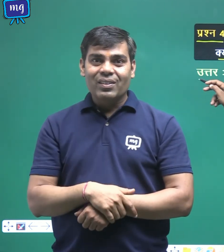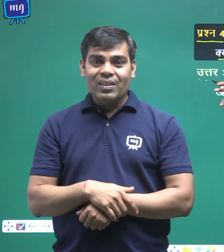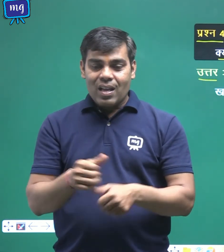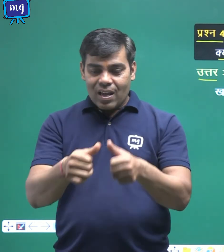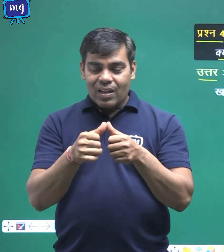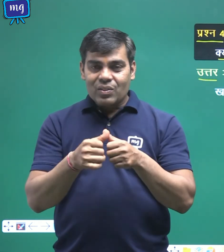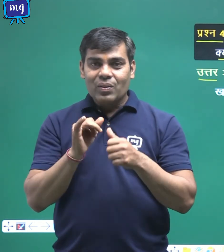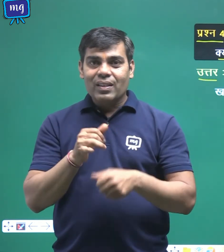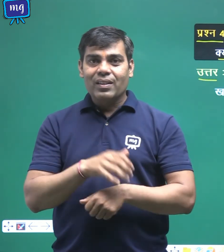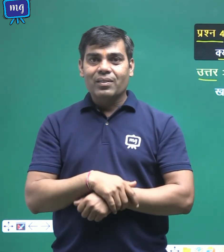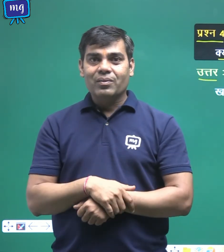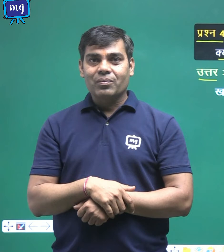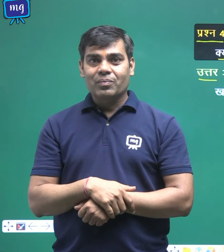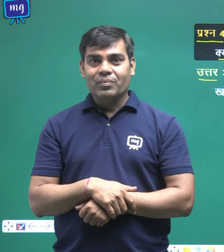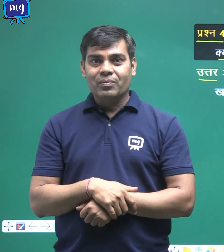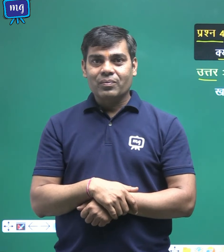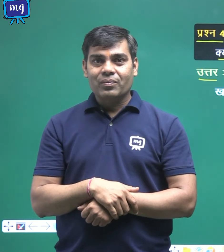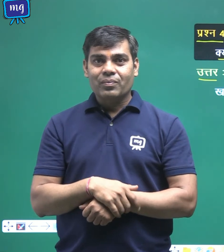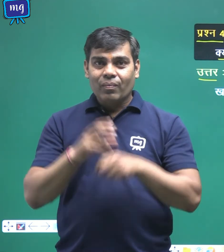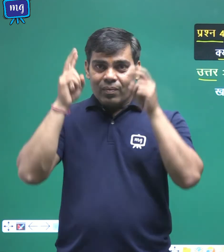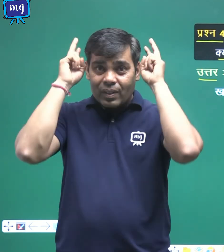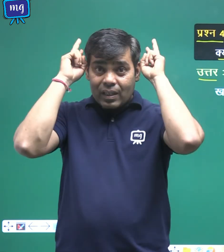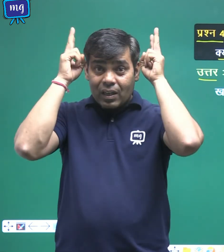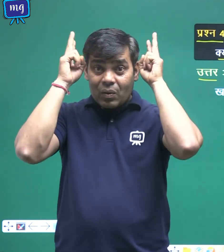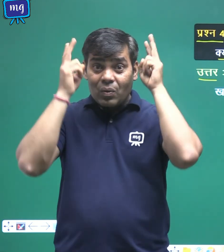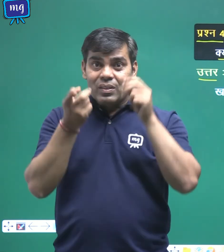उत्तर है, खरगोश ने